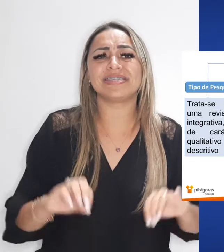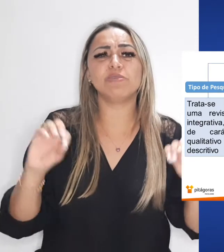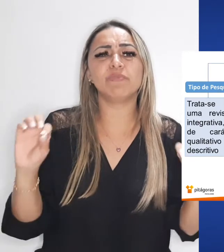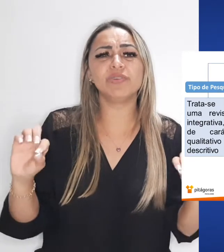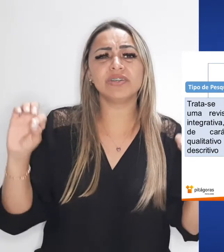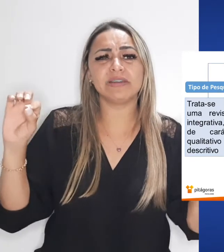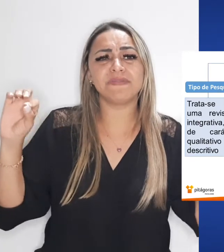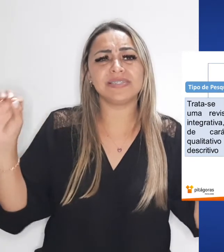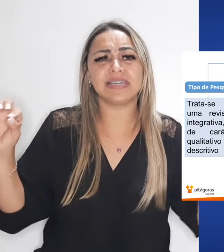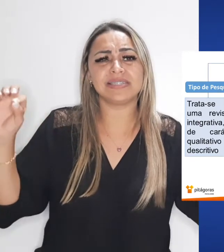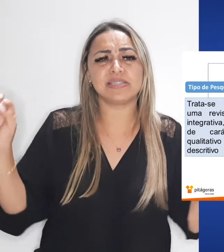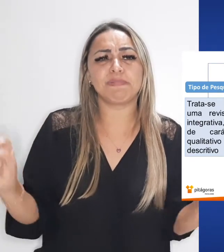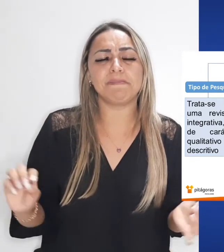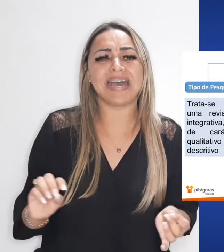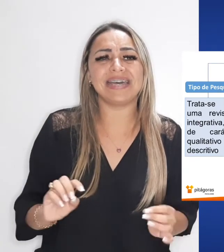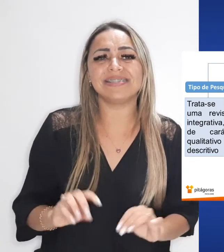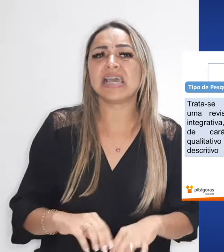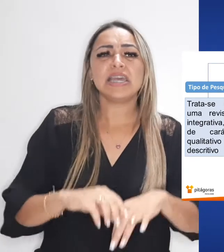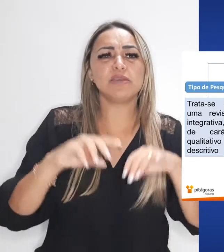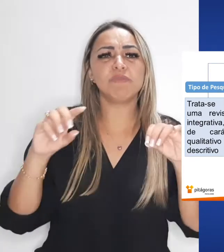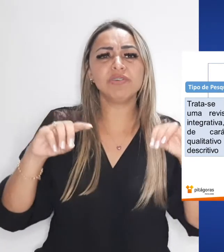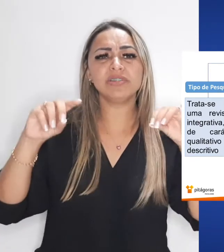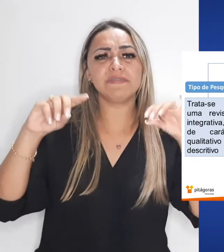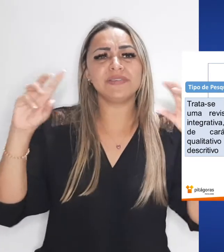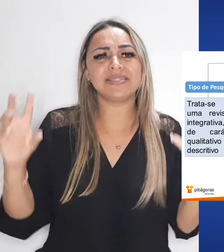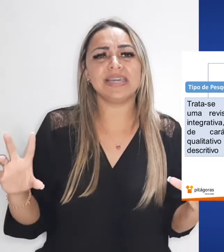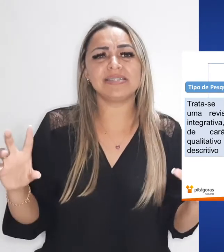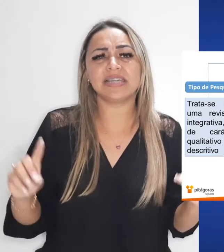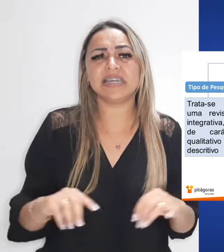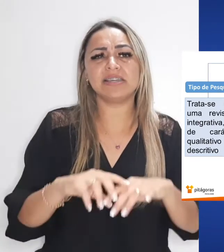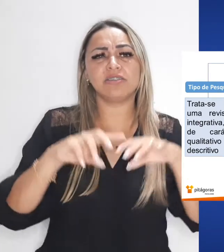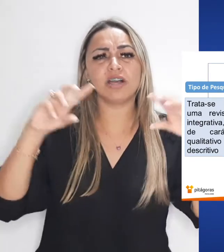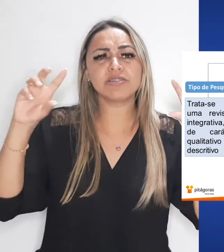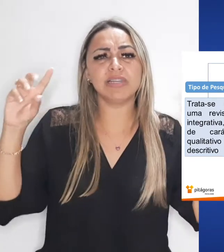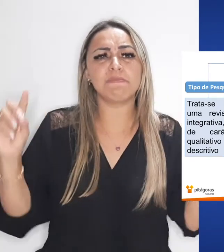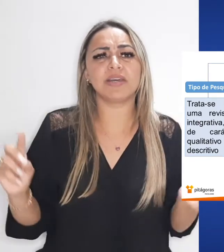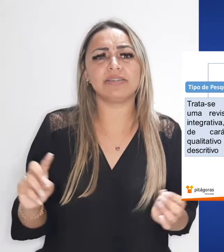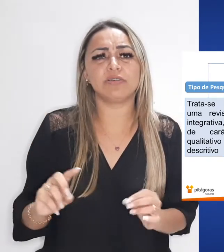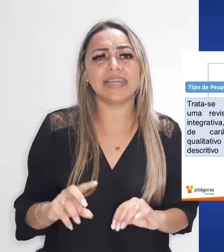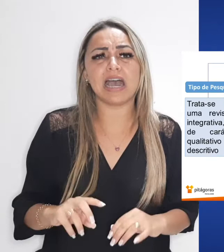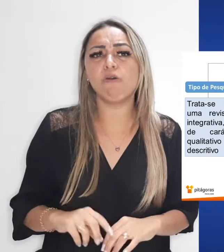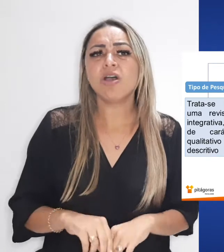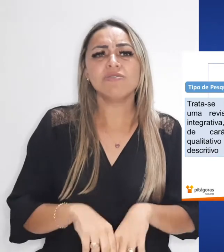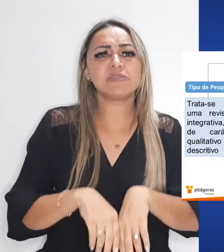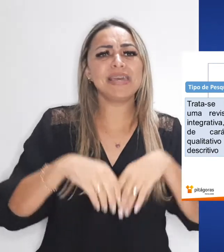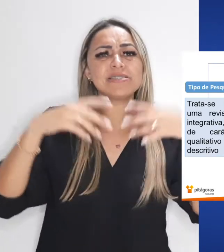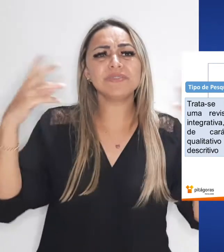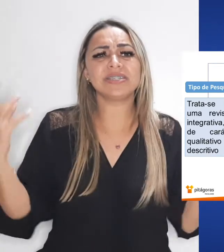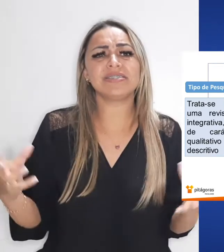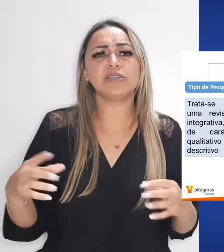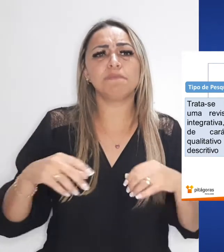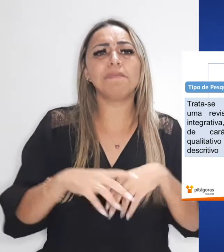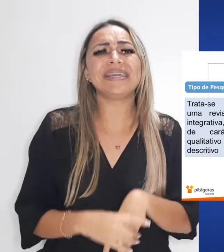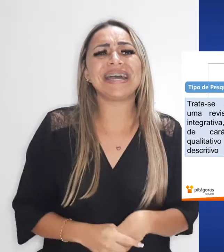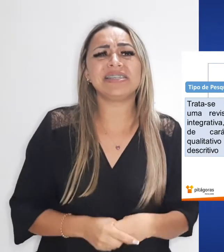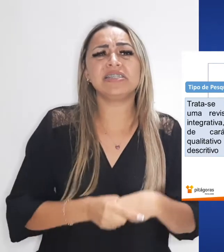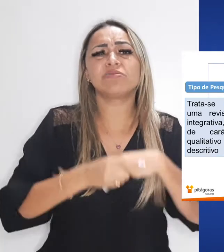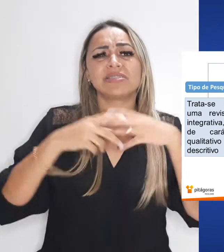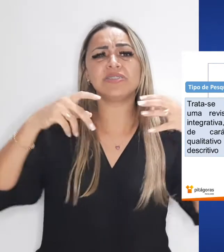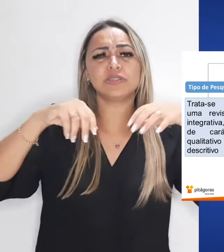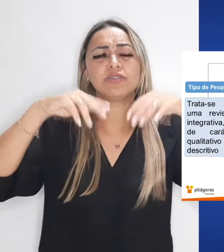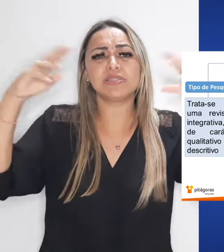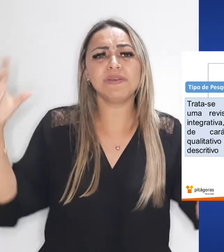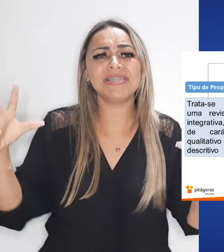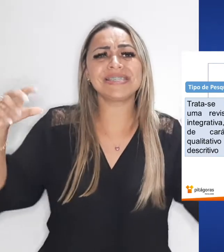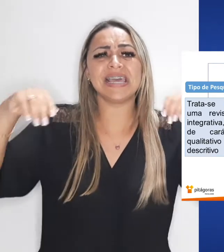descritores imunodeficiências primárias, imunodeficiência e diagnóstico laboratorial laboratorial, os mesmos tinham sido publicados entre